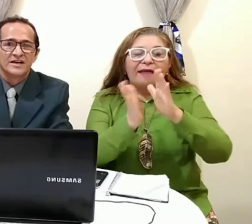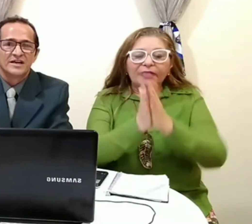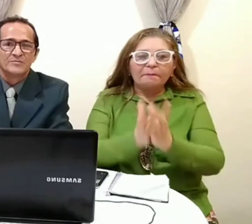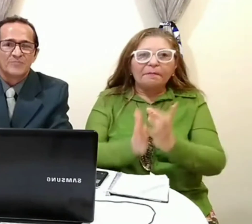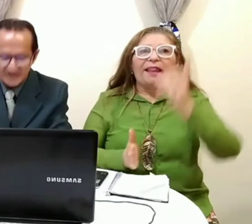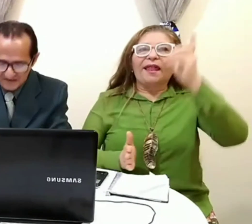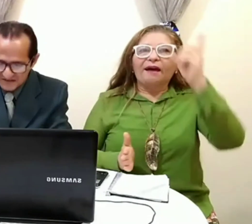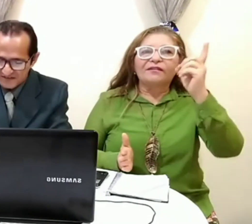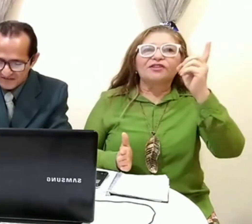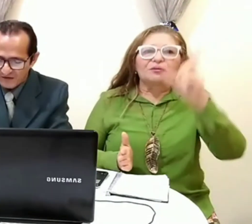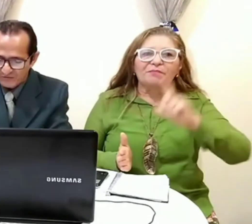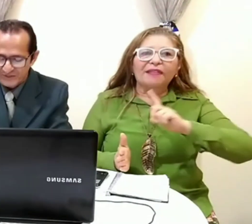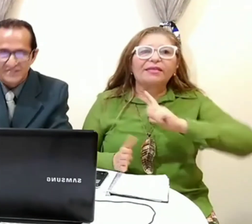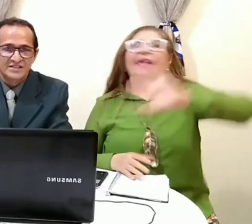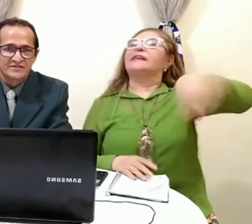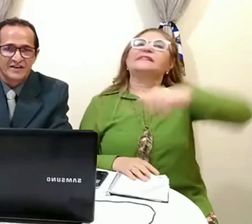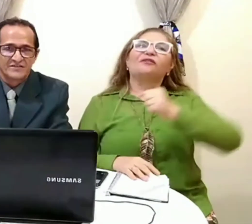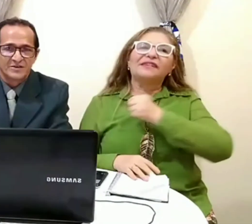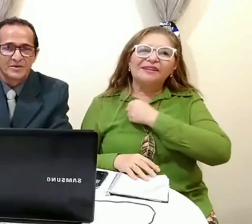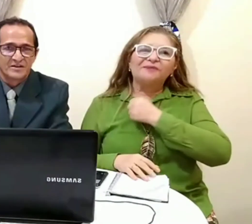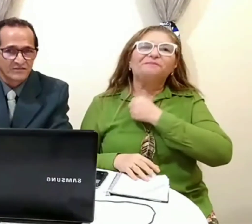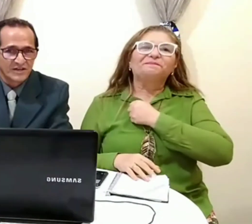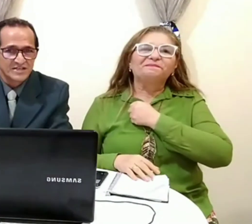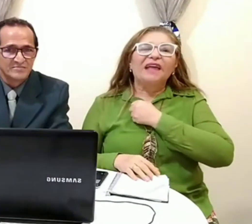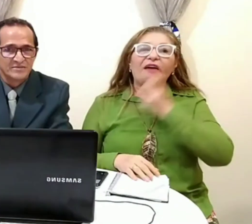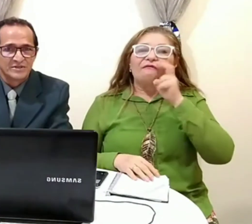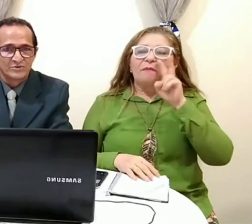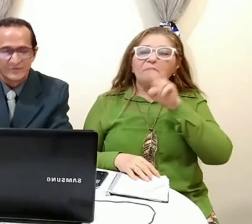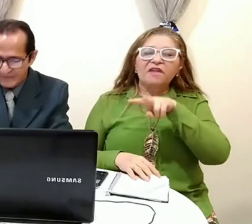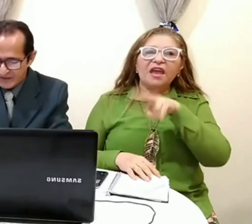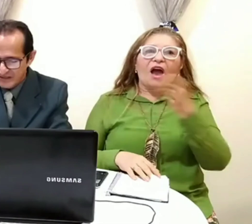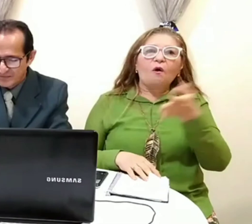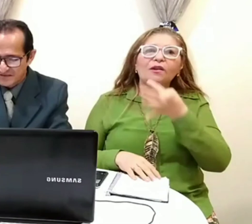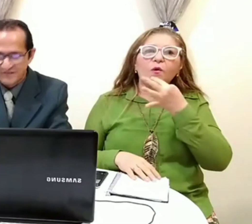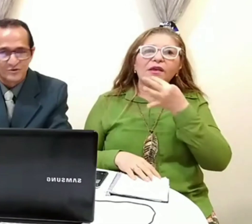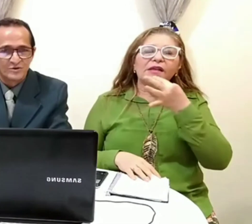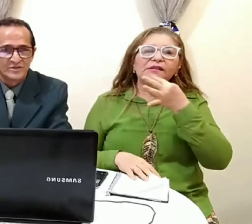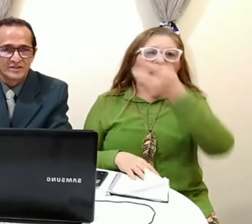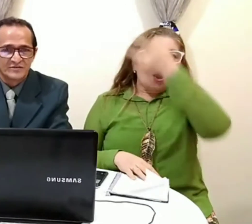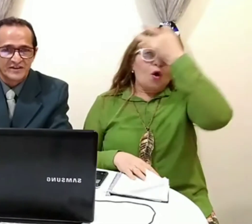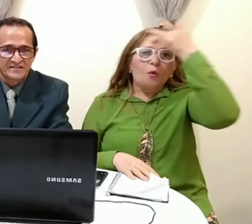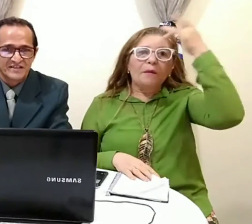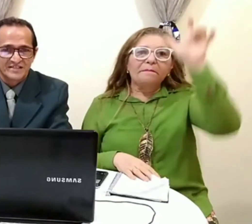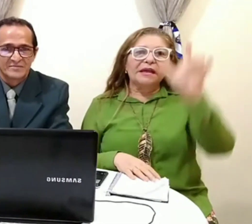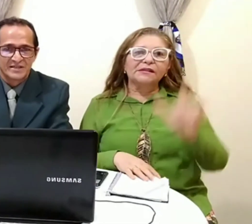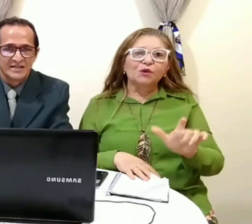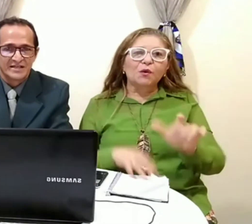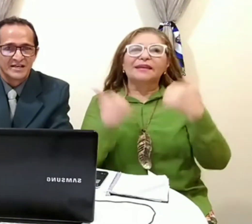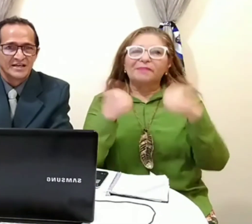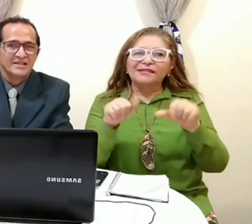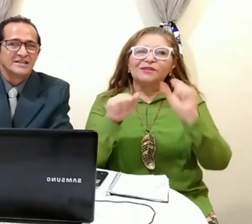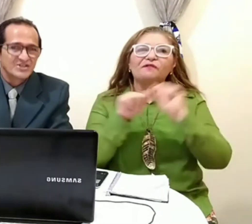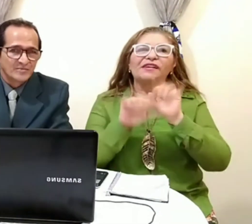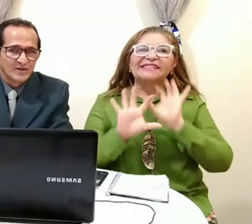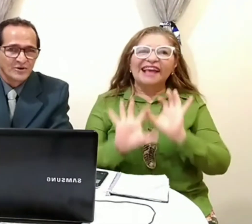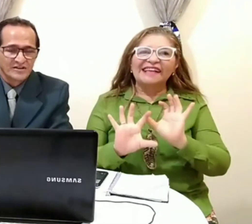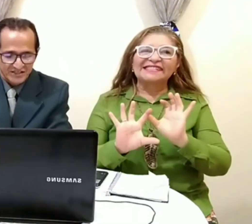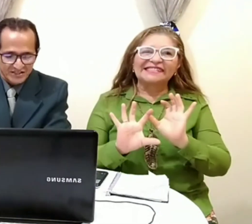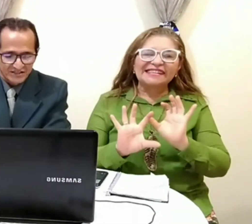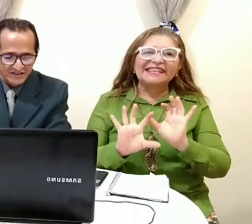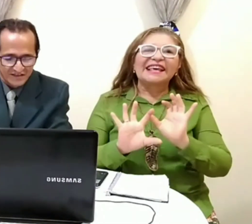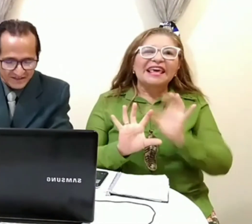Deus para ser salvo. E a gente vai ver um personagem bíblico que precisou então fazer desta maneira e deixa para